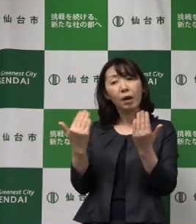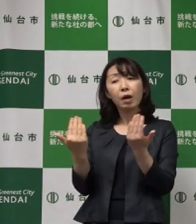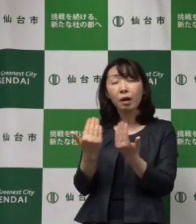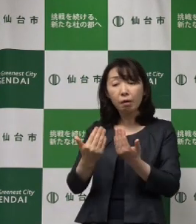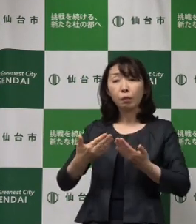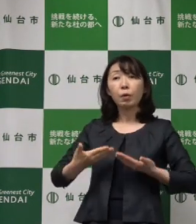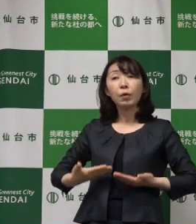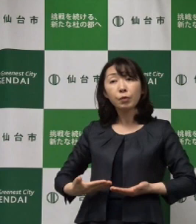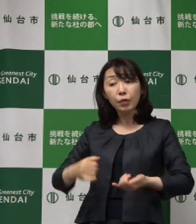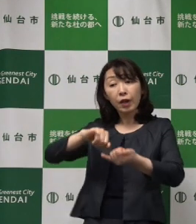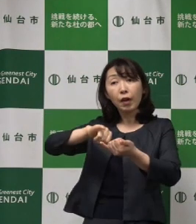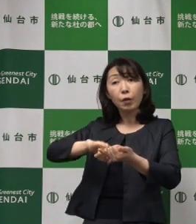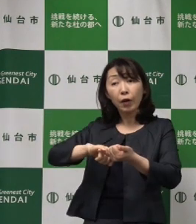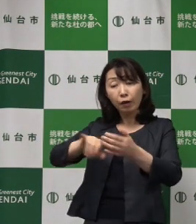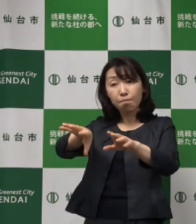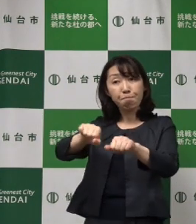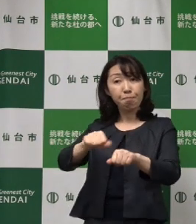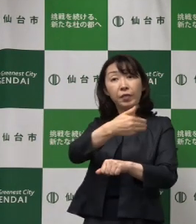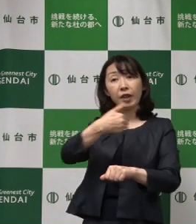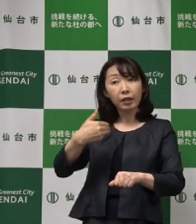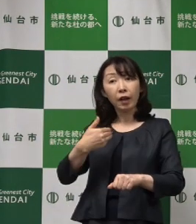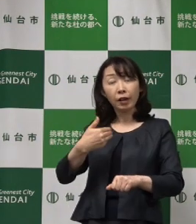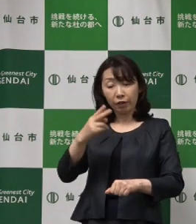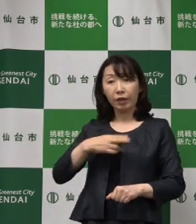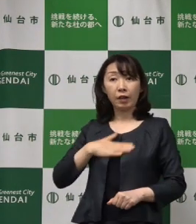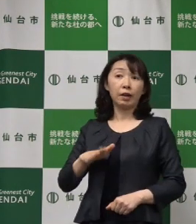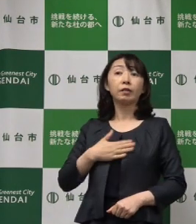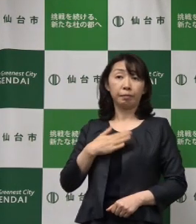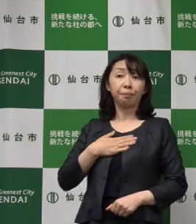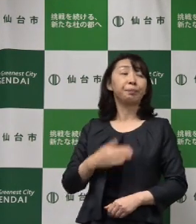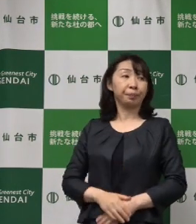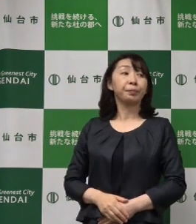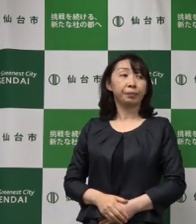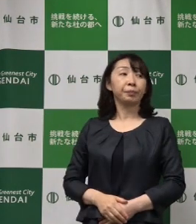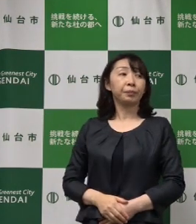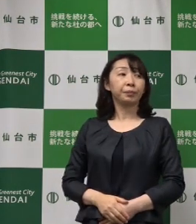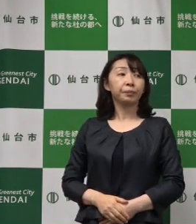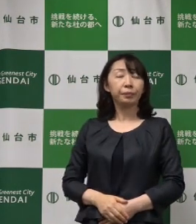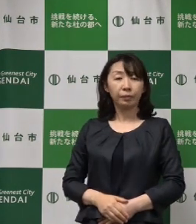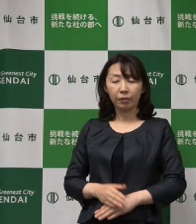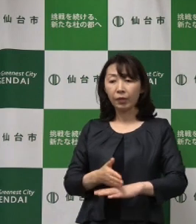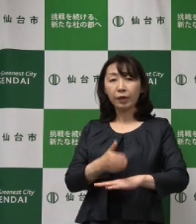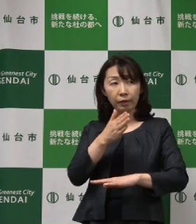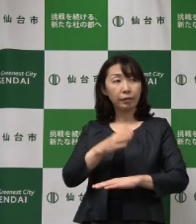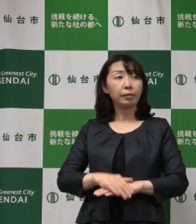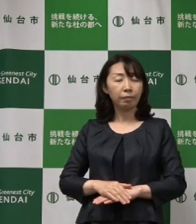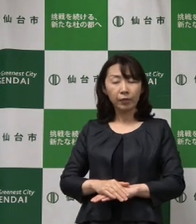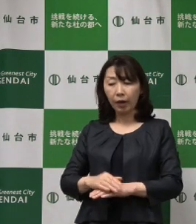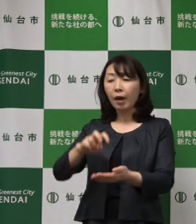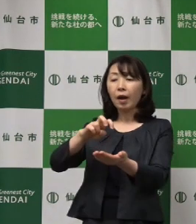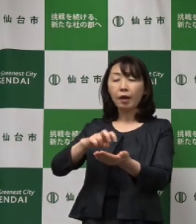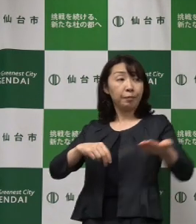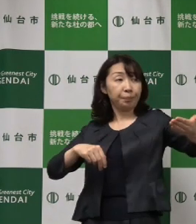約が取れたのではないかというふうに認識をしております。 ありがとうございます。一方で医療機関を取材しますとです